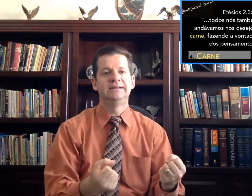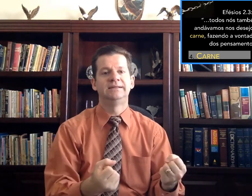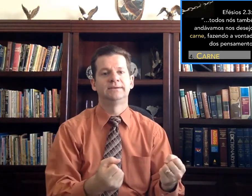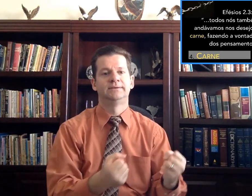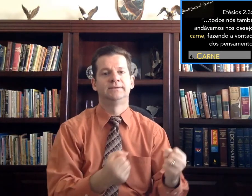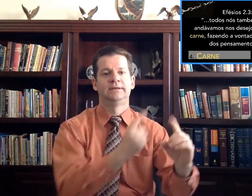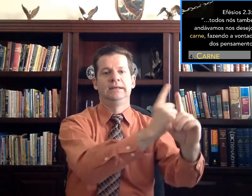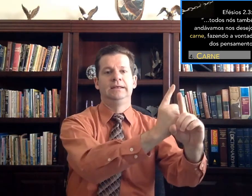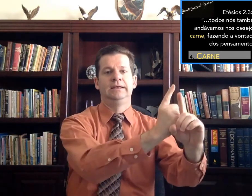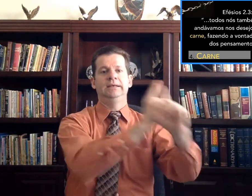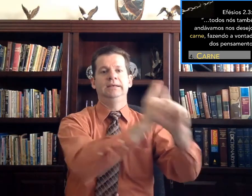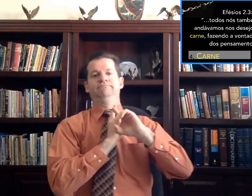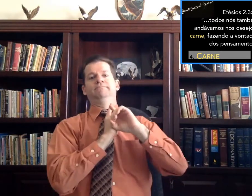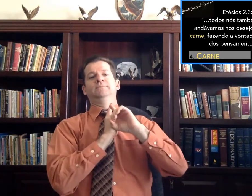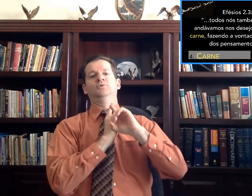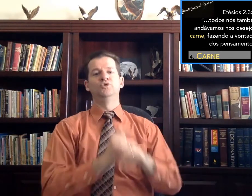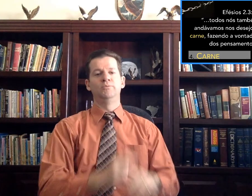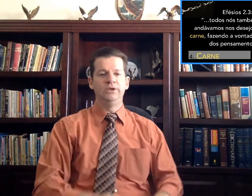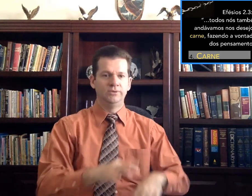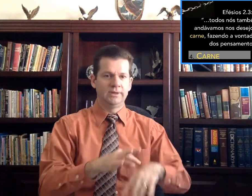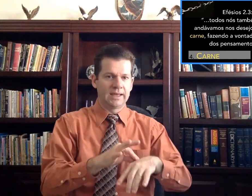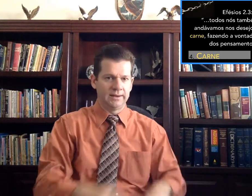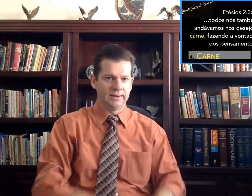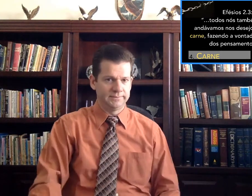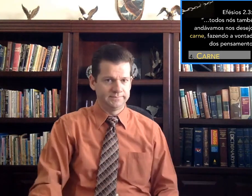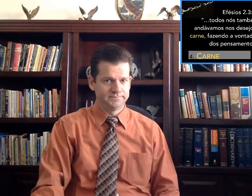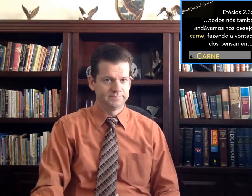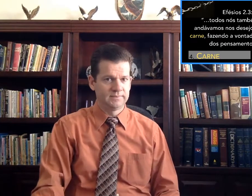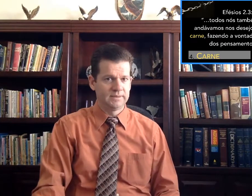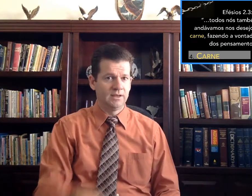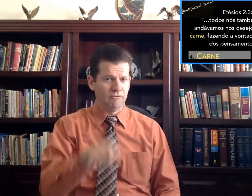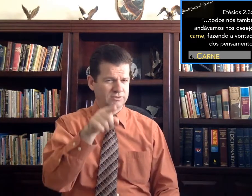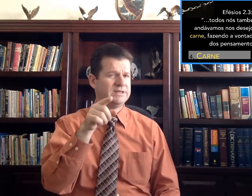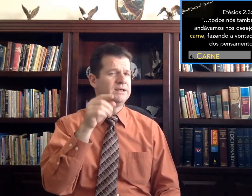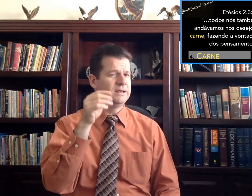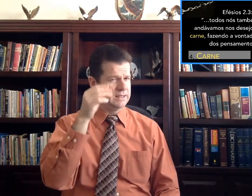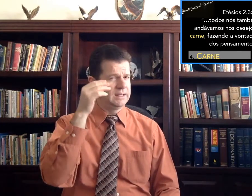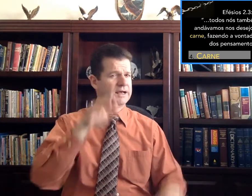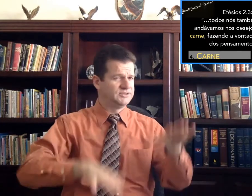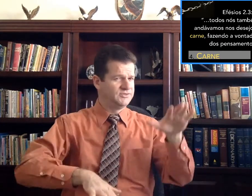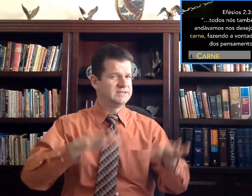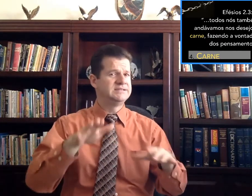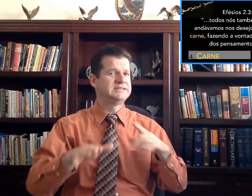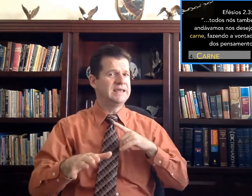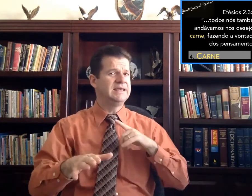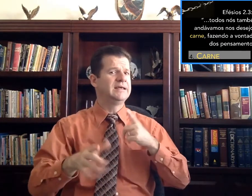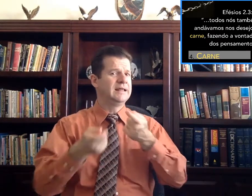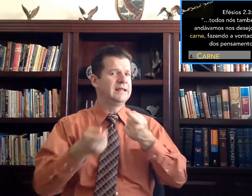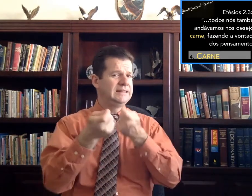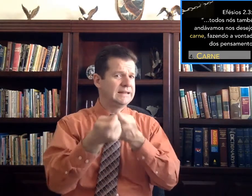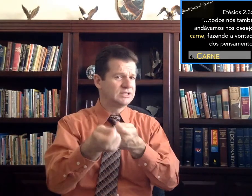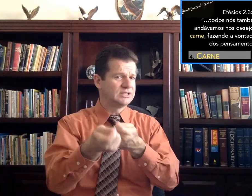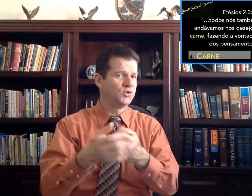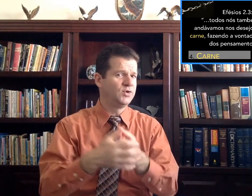aceita o domínio da carne? Você, às vezes, tem